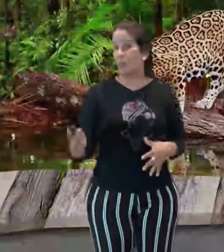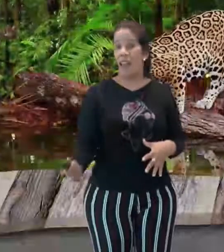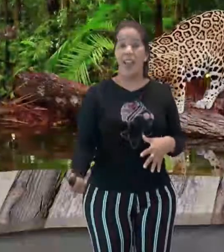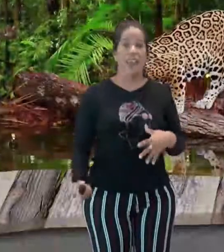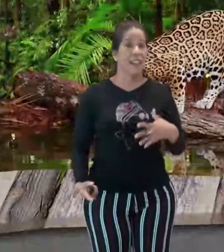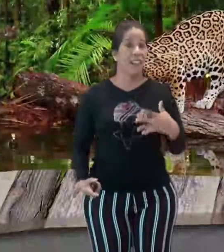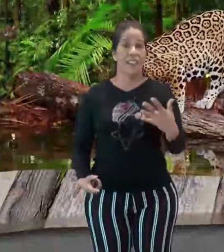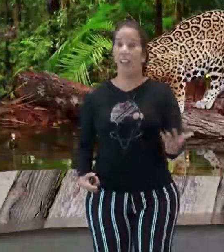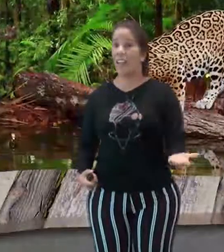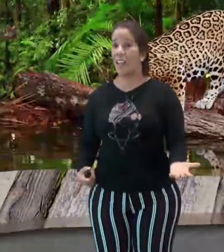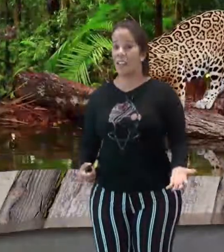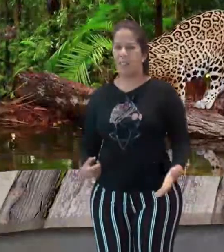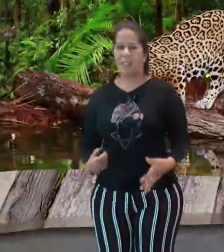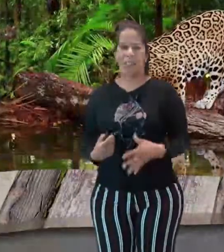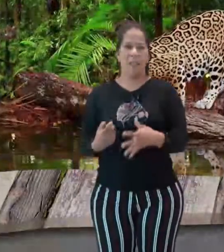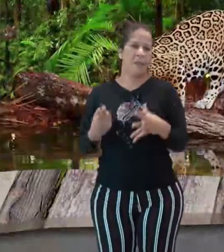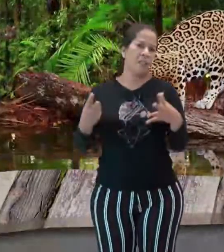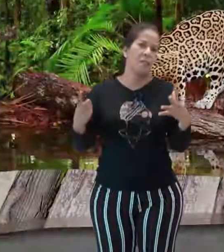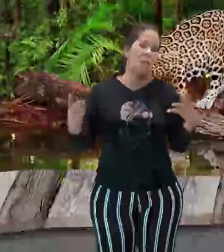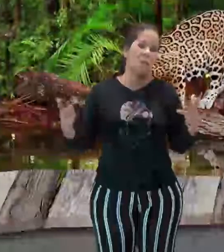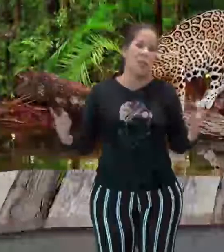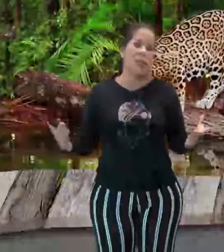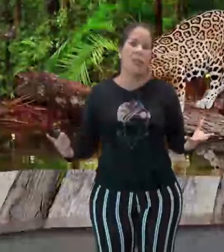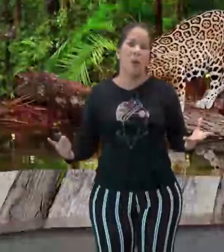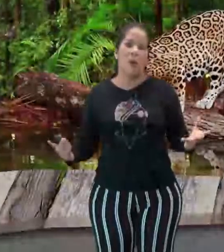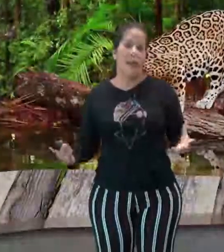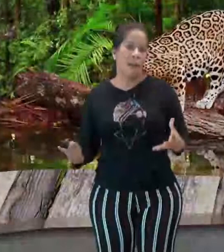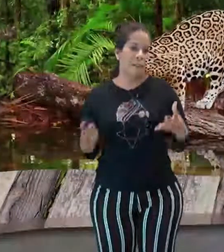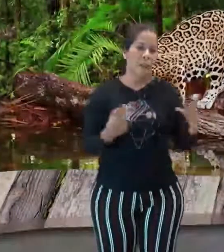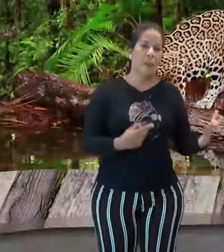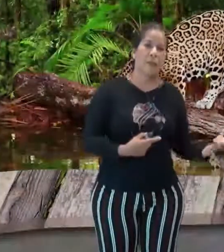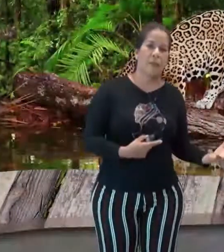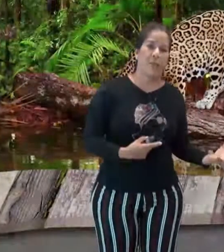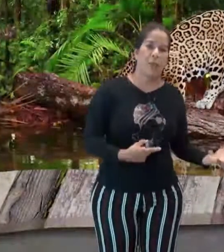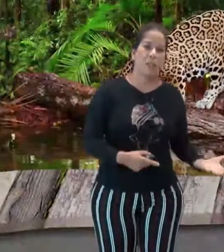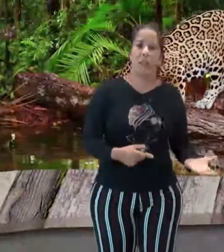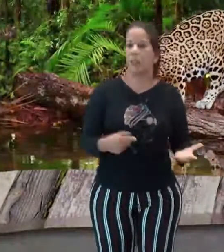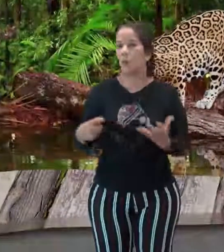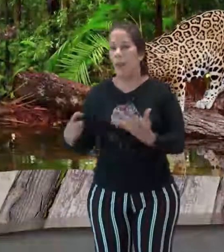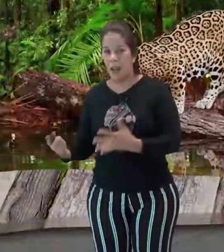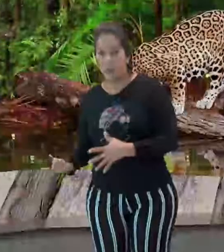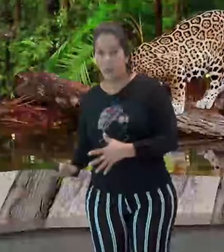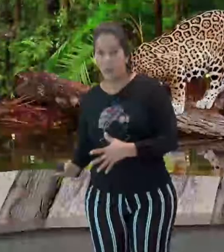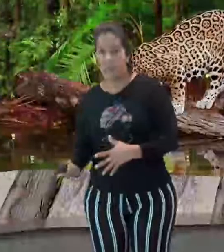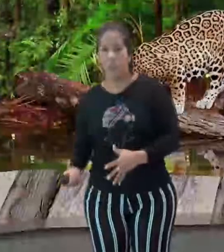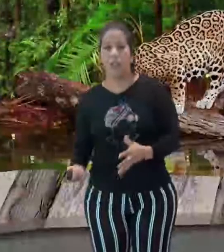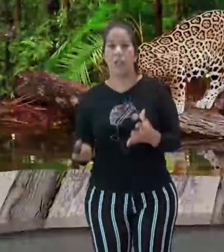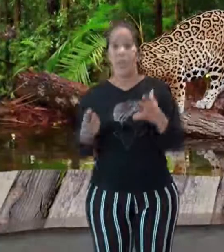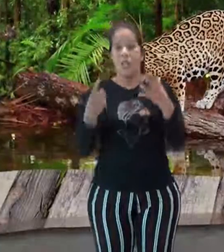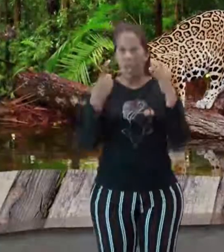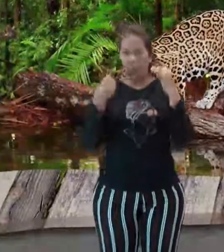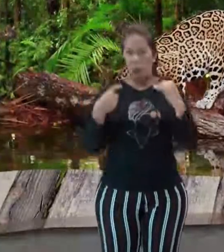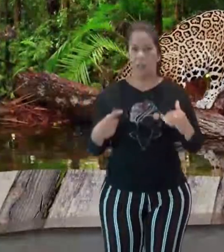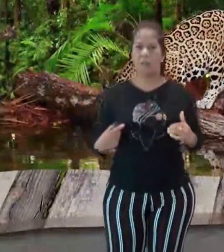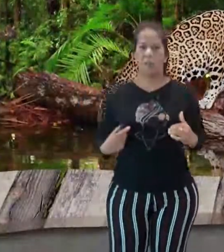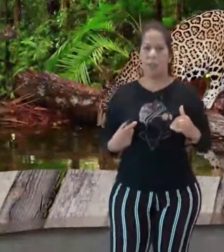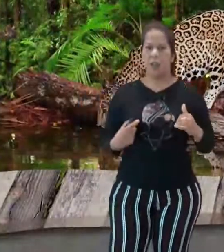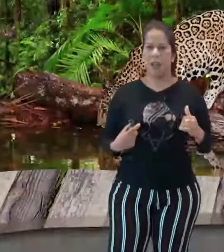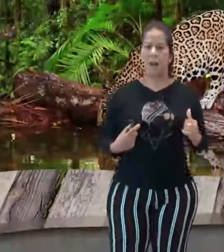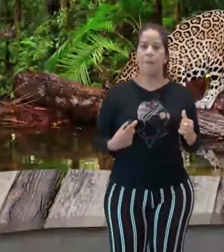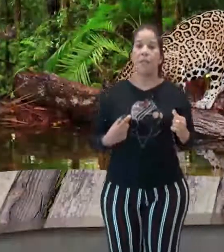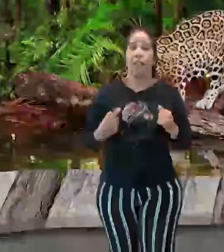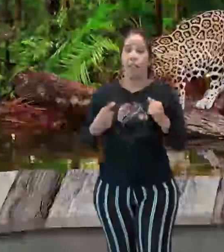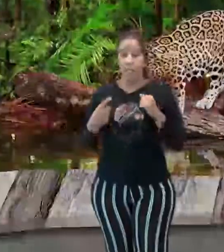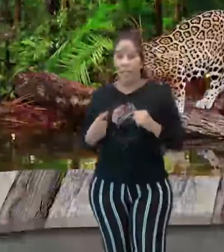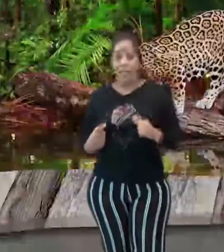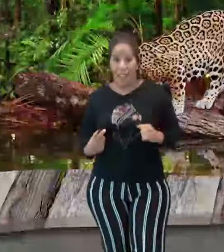fecundação interna, externa, sistemas que vão aí a fêmea determinar o sexo, o macho determinar o sexo. E agora nós vamos